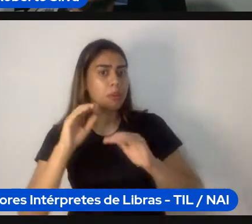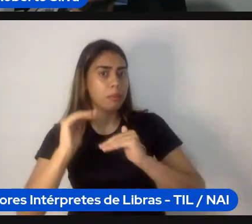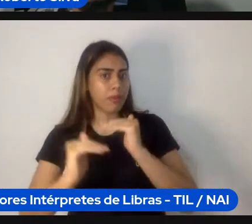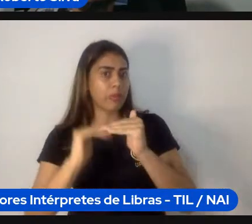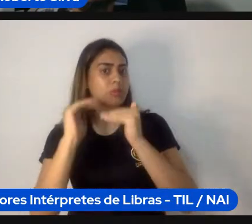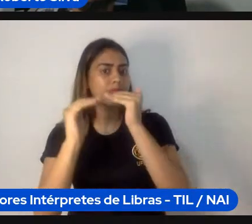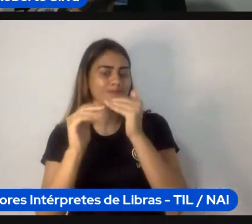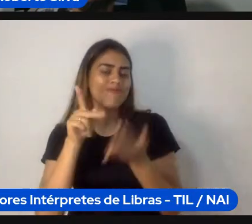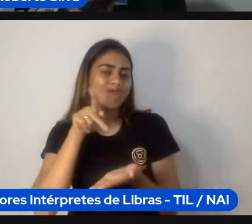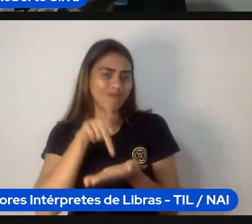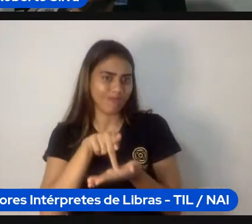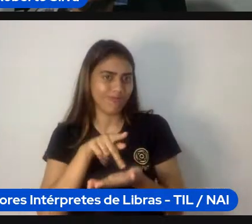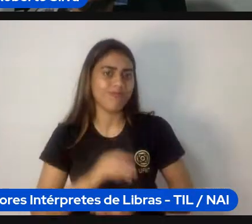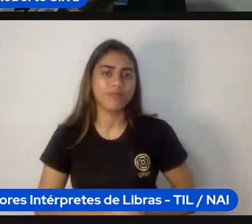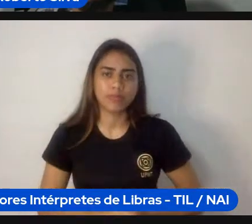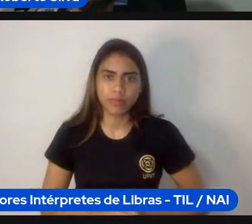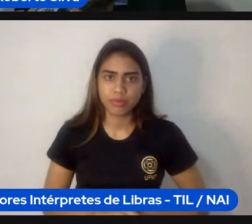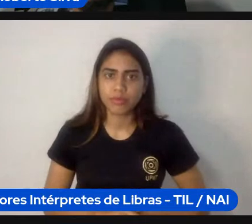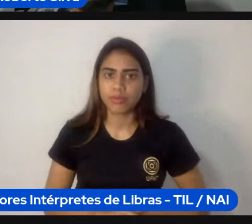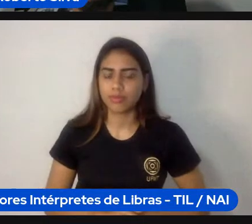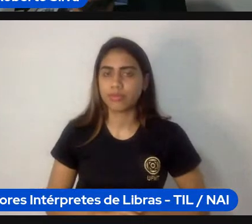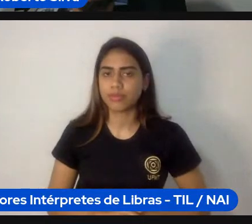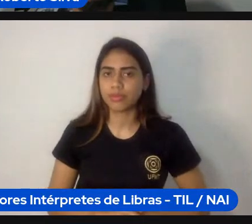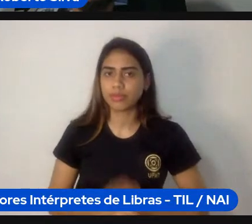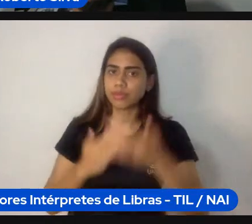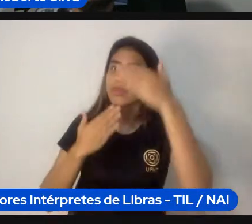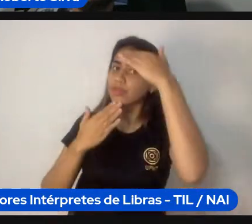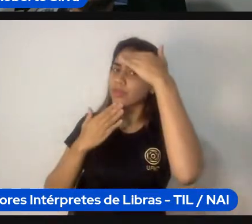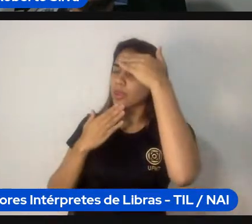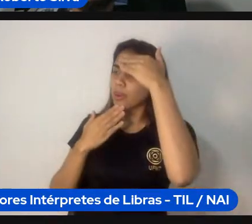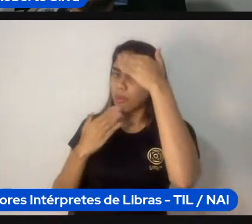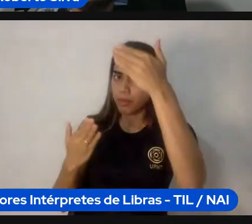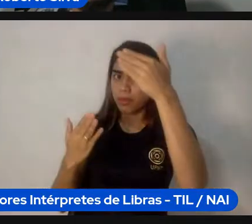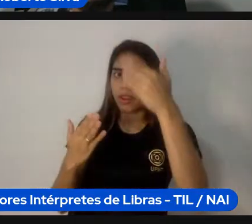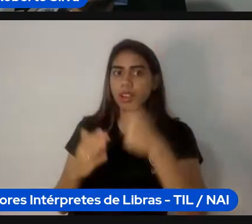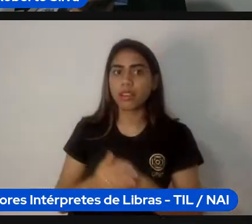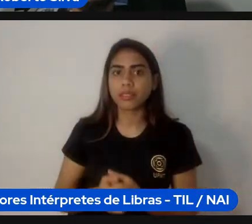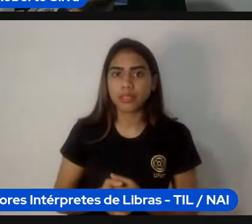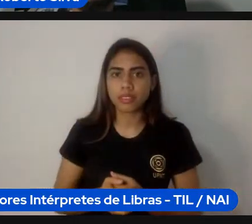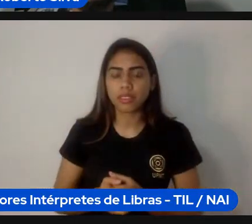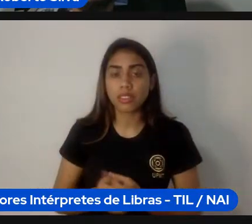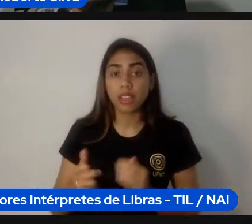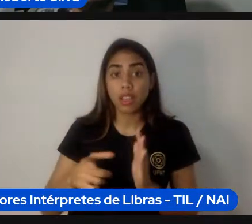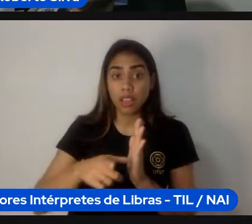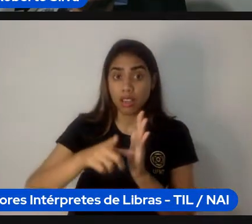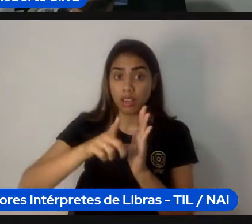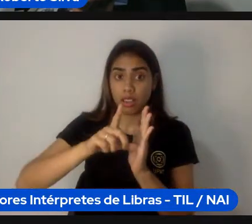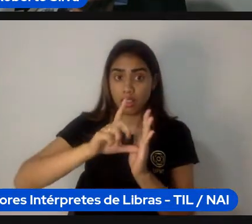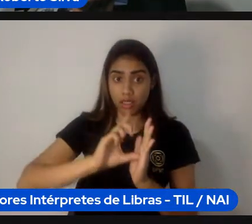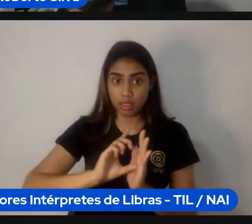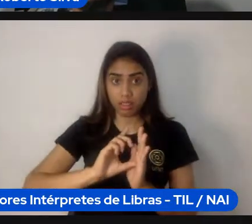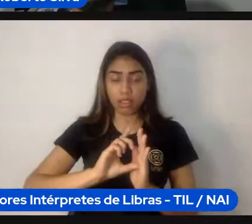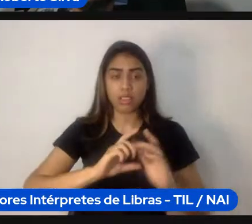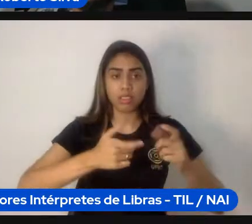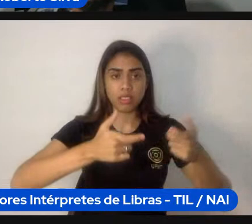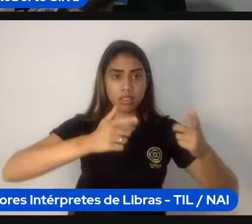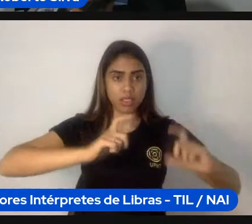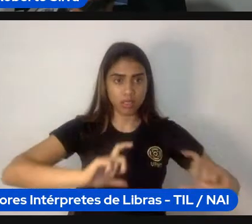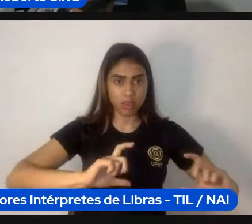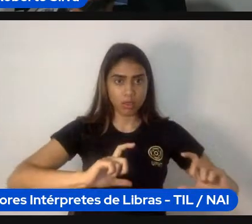Obrigada, professor e Paulo. Antes da gente começar o terceiro bloco, só queria avisar o pessoal que está assistindo a gente que o formulário, né,